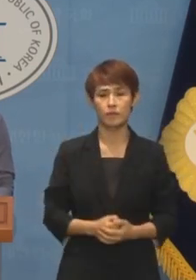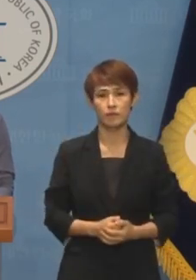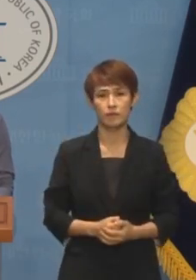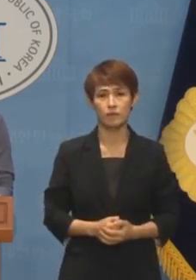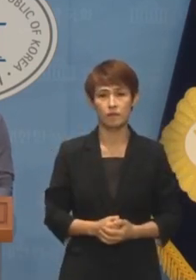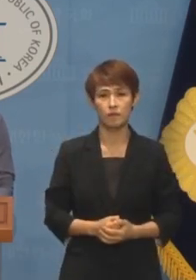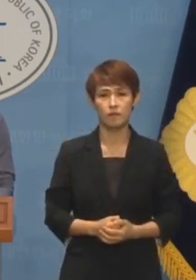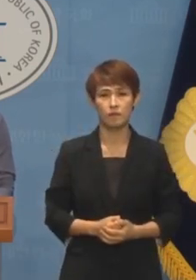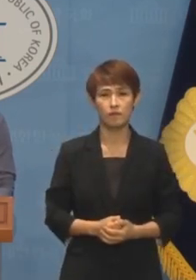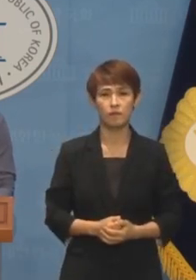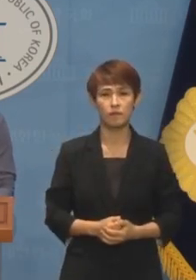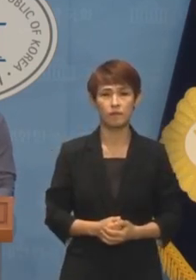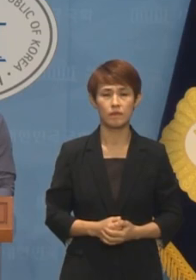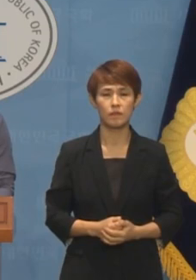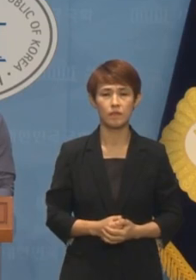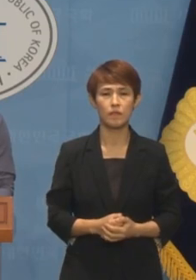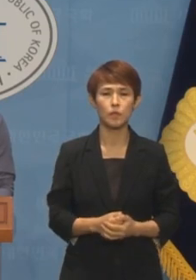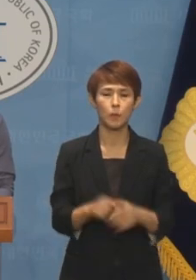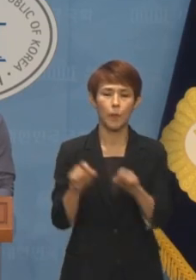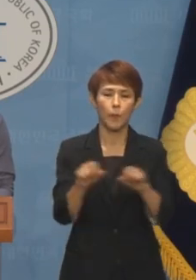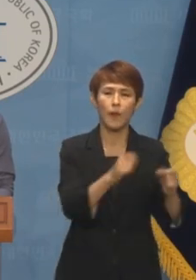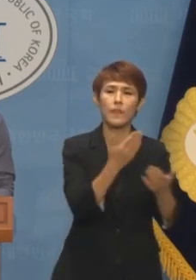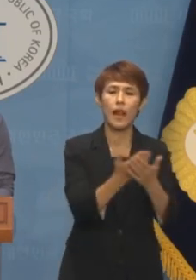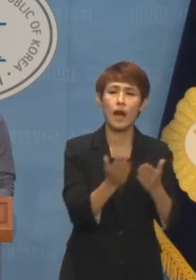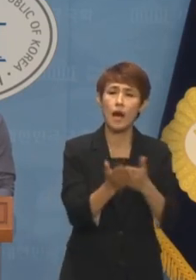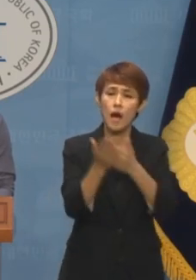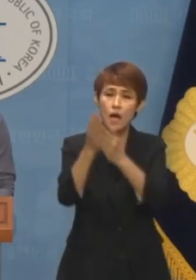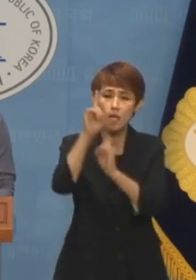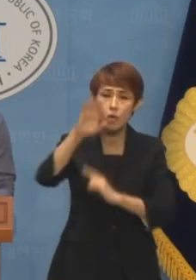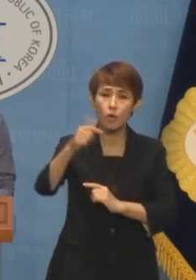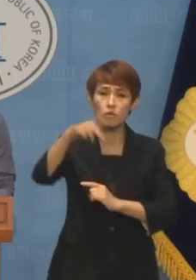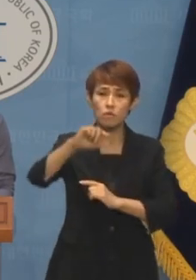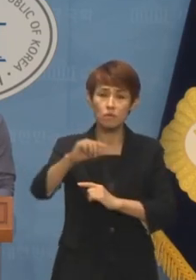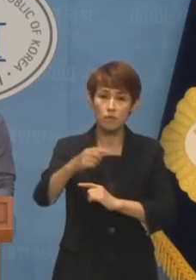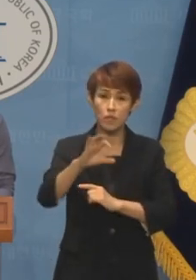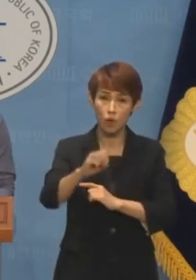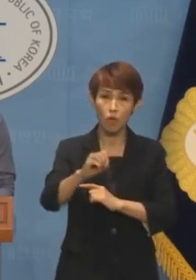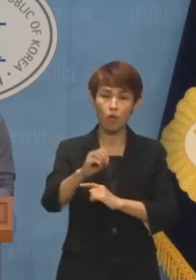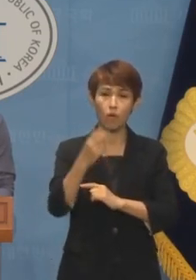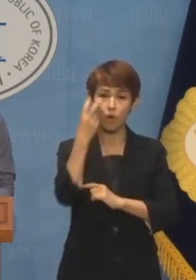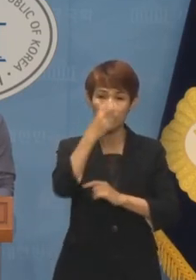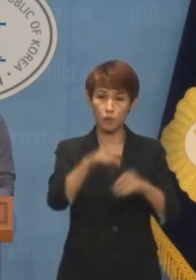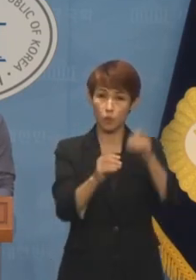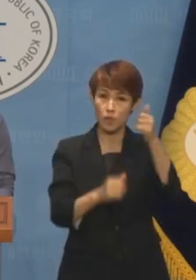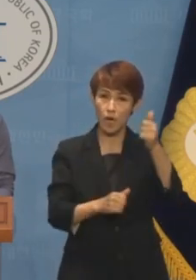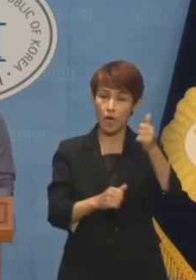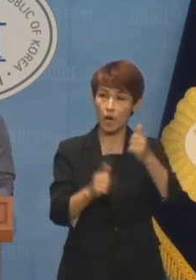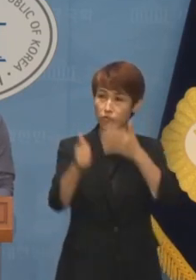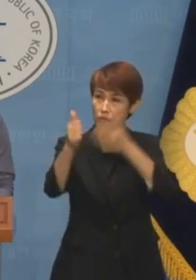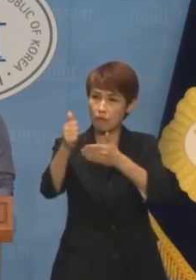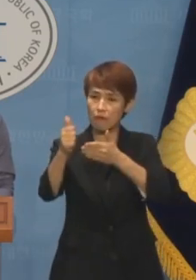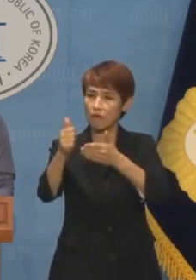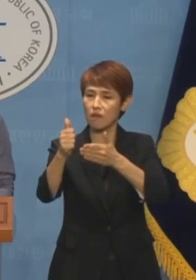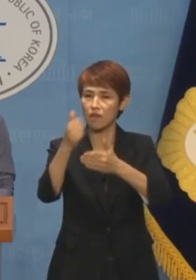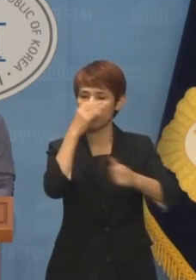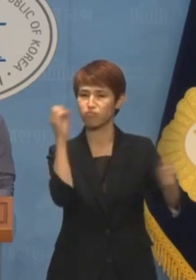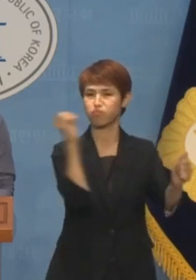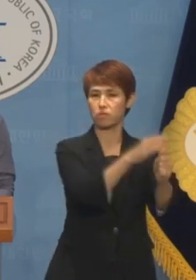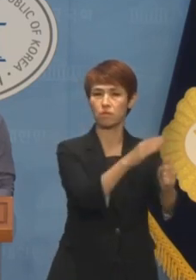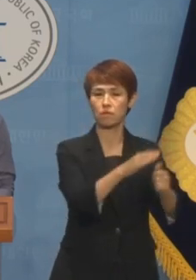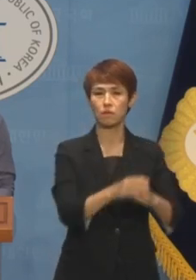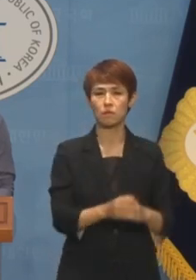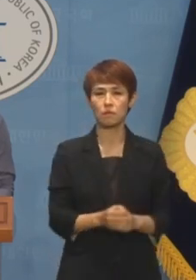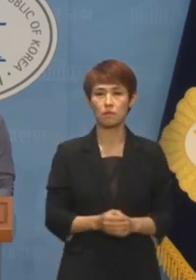시기를 늦춰달라는 이원석 검찰총장의 요청이 묵살된 기습적인 검찰 고위급